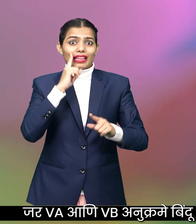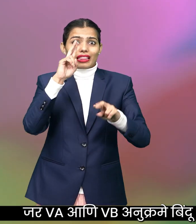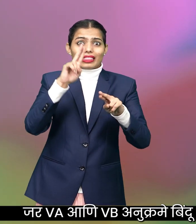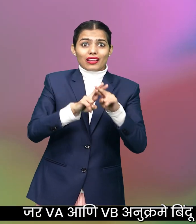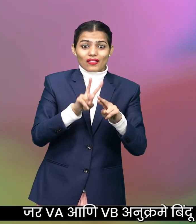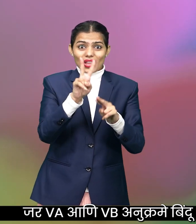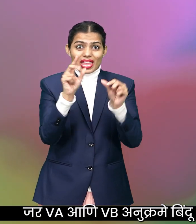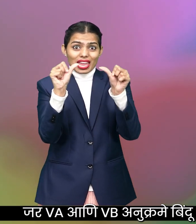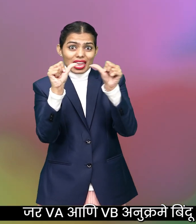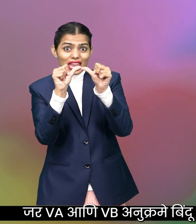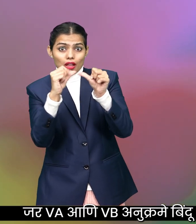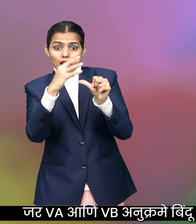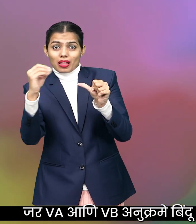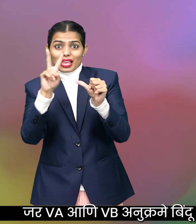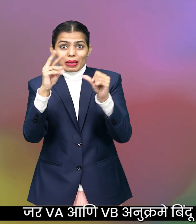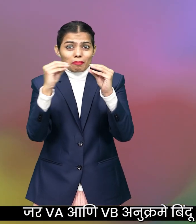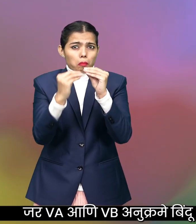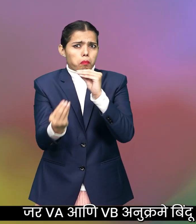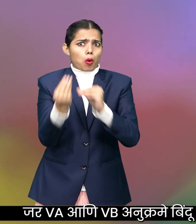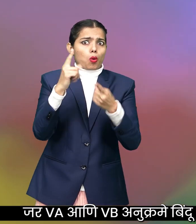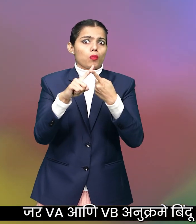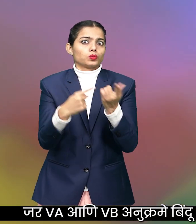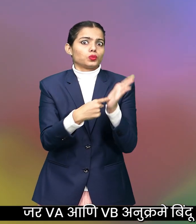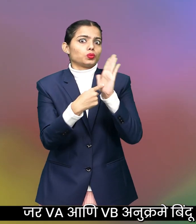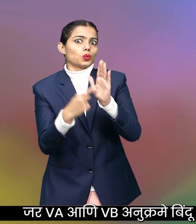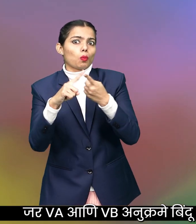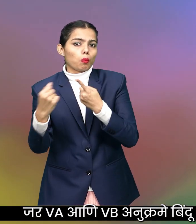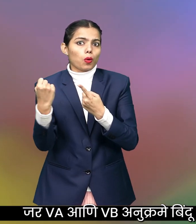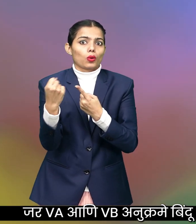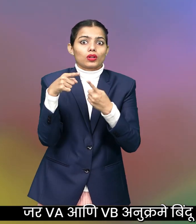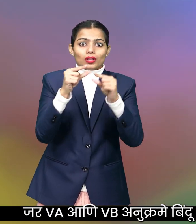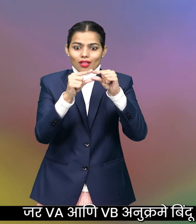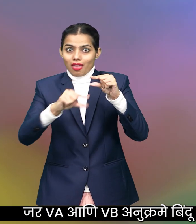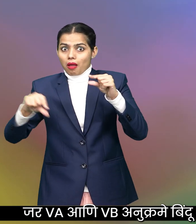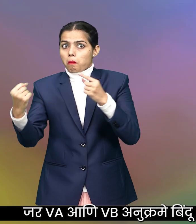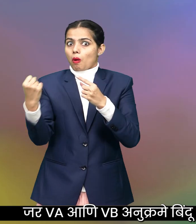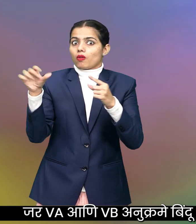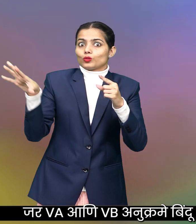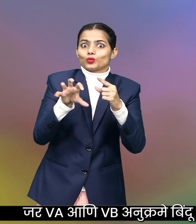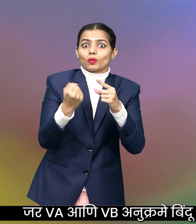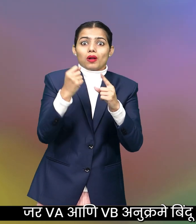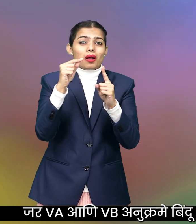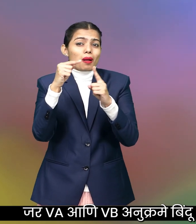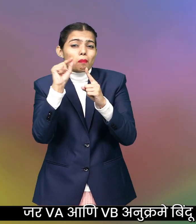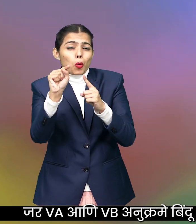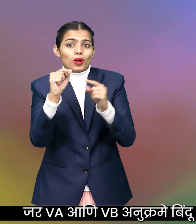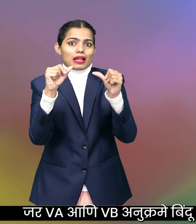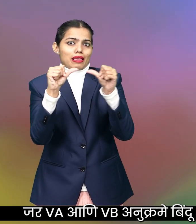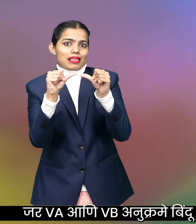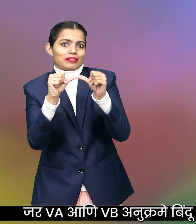जर VA आणि VB अनुक्रमे बिंदू A आणि B वरील विद्युत संभाव्य असतील तर